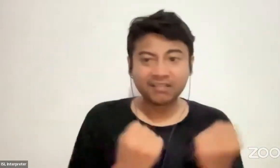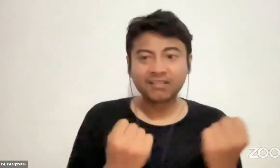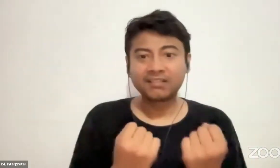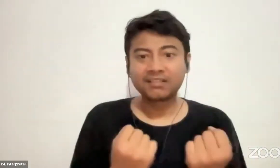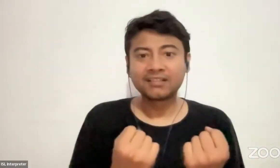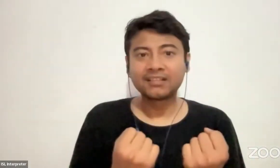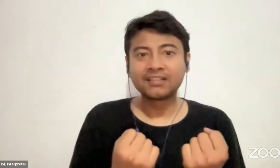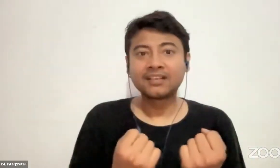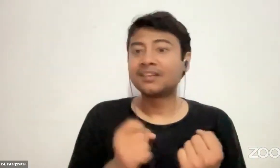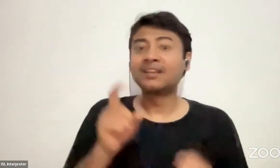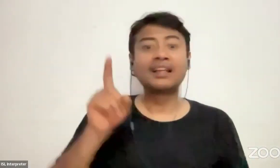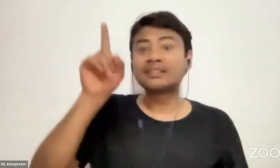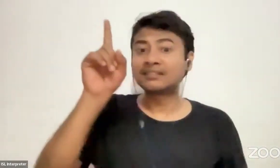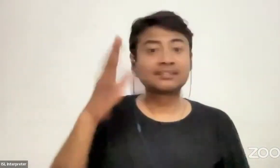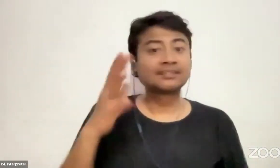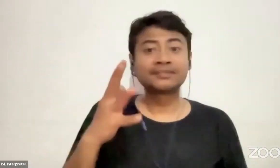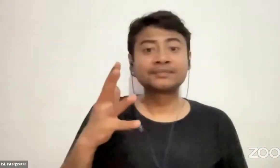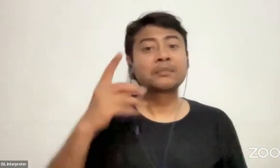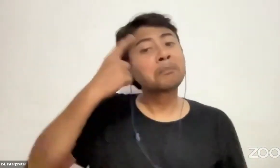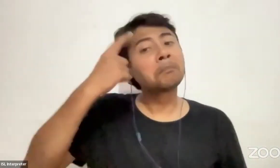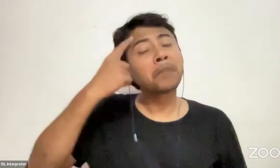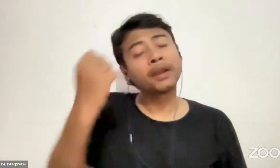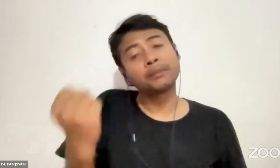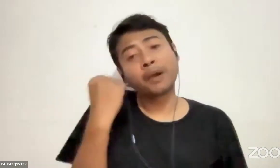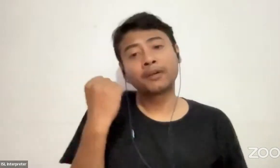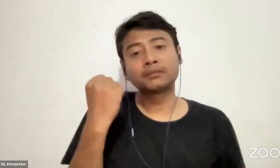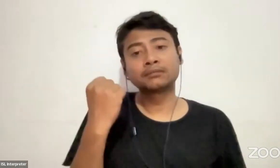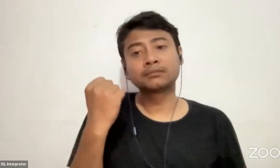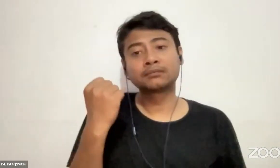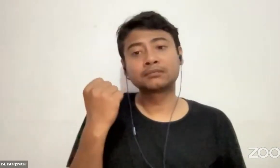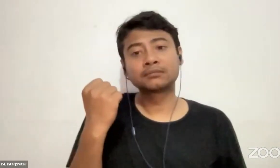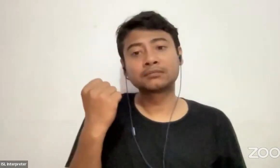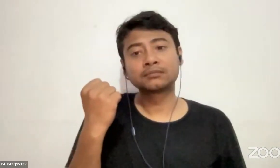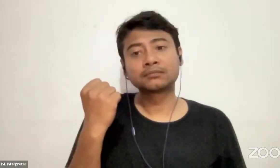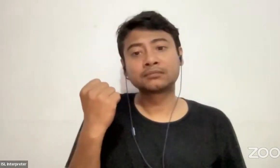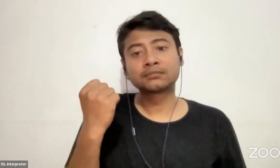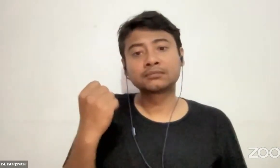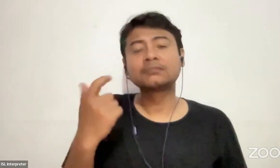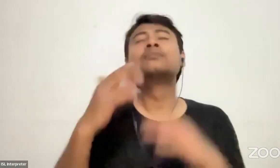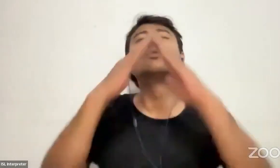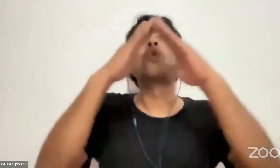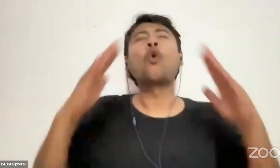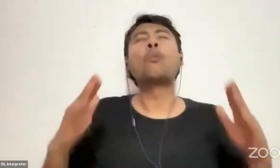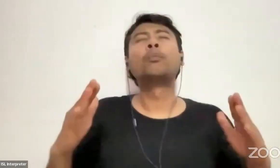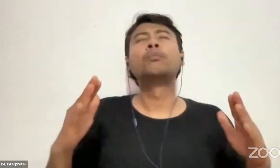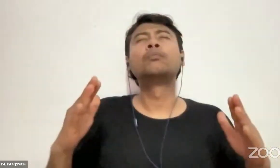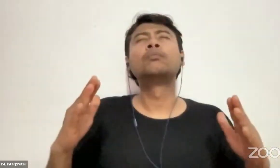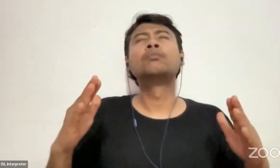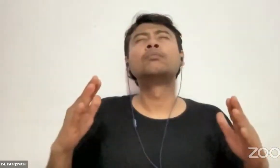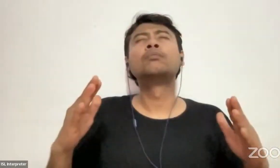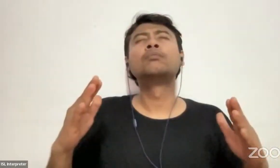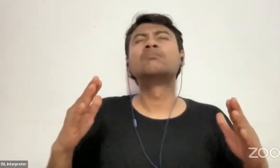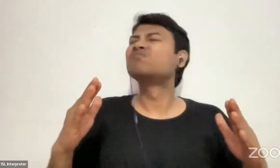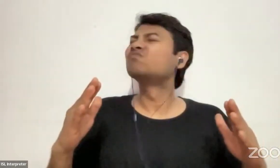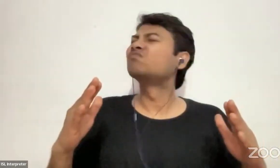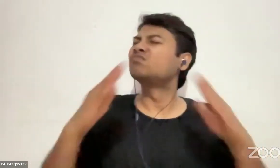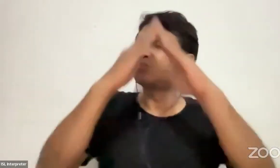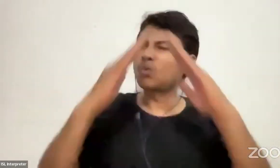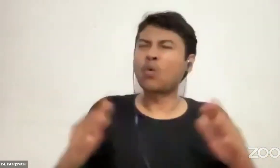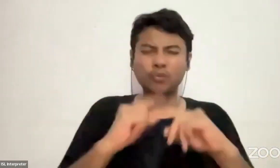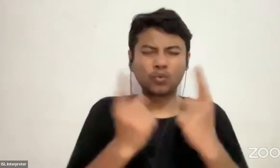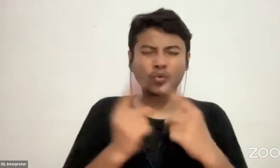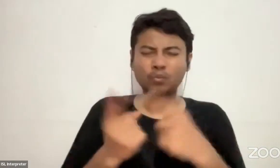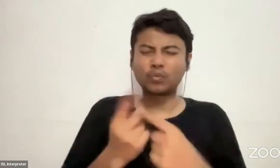आप बदल जाता है। वहां घर है, ऑटोमेटिक घर है, आपका मन करेगा कि नहीं आज सोने का घर होना चाहिए तो सोने का हो